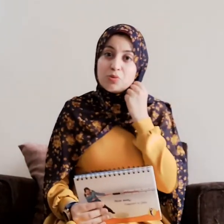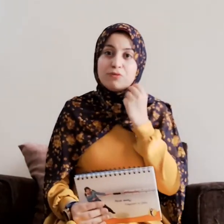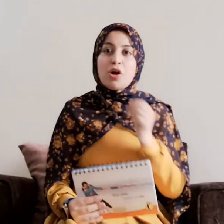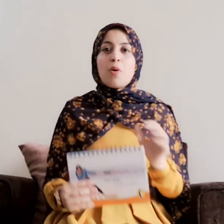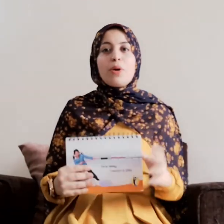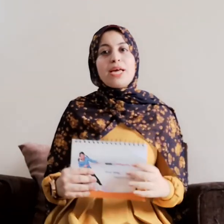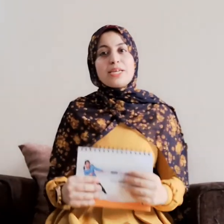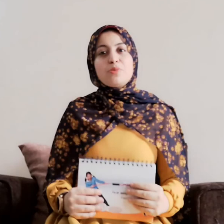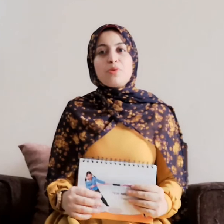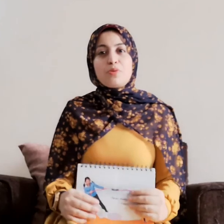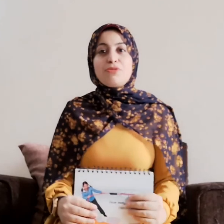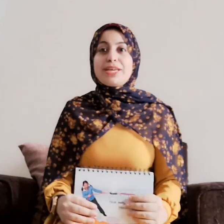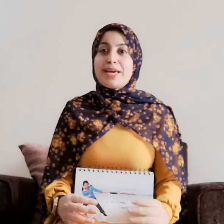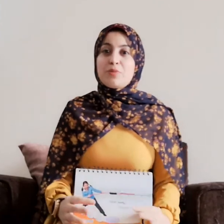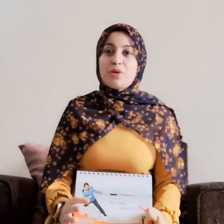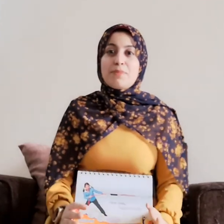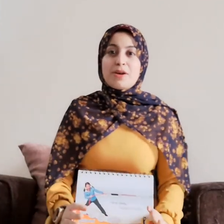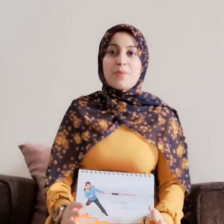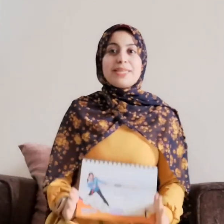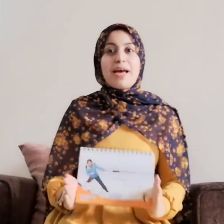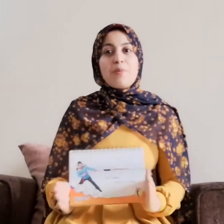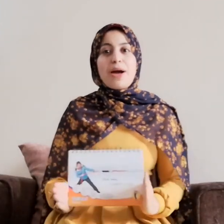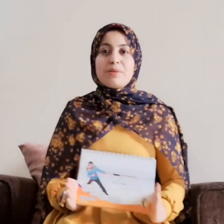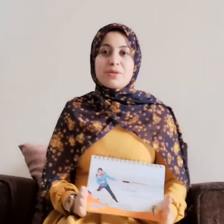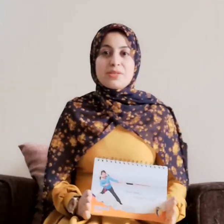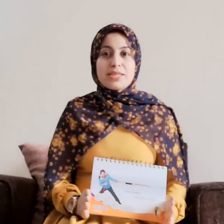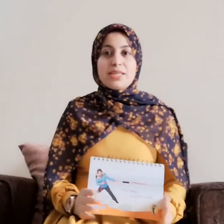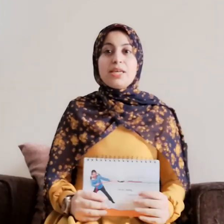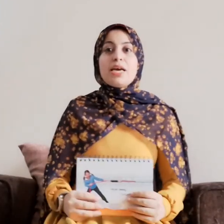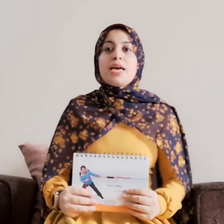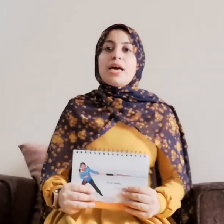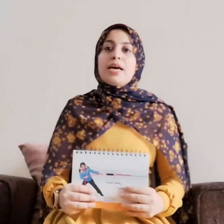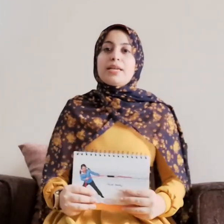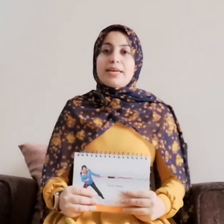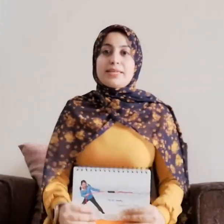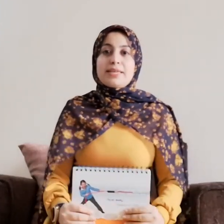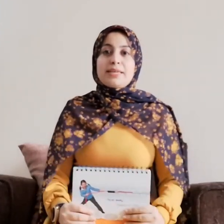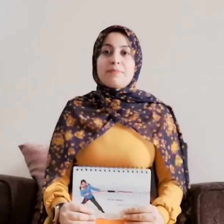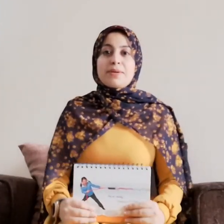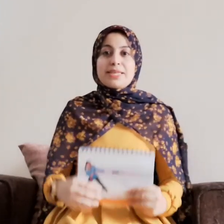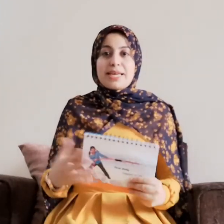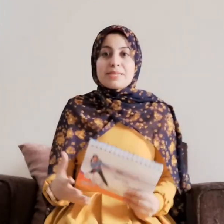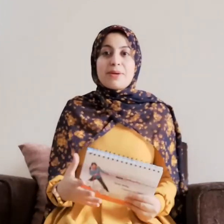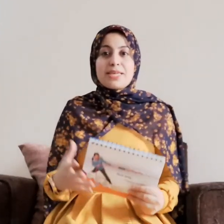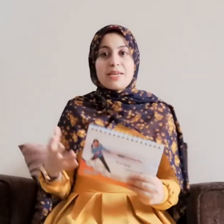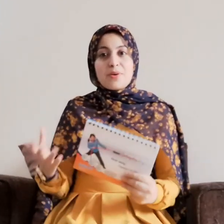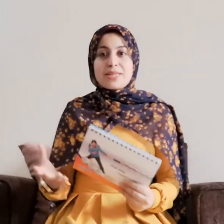3 لـ5 حروف، ولا هناخد الحروف الهجائية كلها مرة واحدة أو على مرتين. لان انا لما جيت احسبها ان احنا لو خدناها